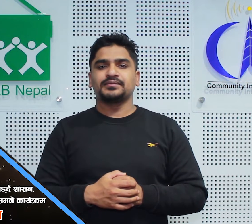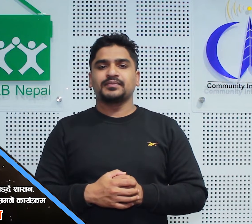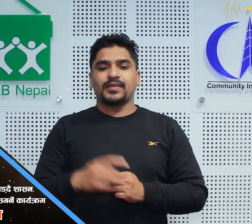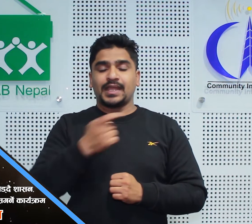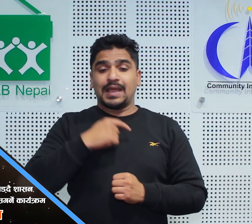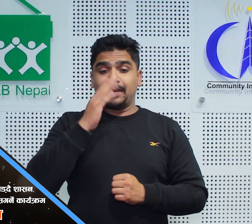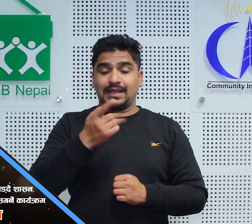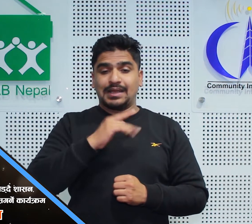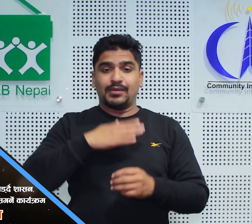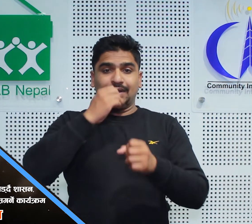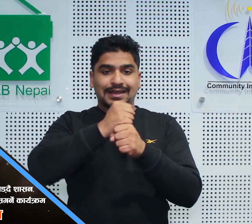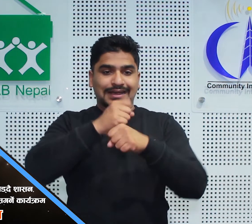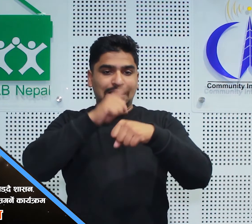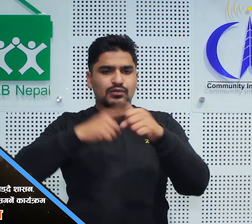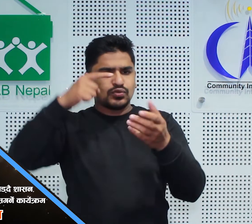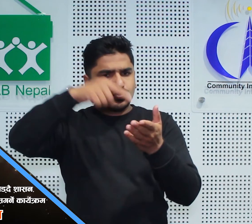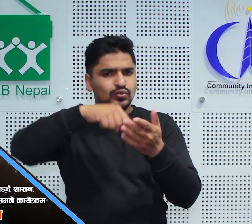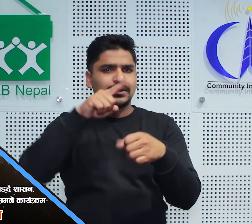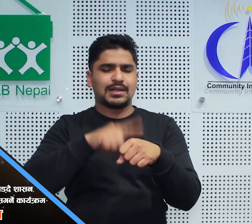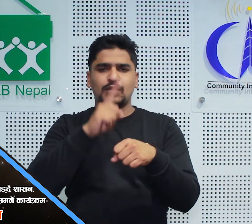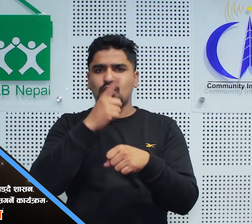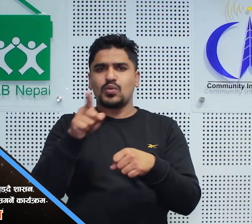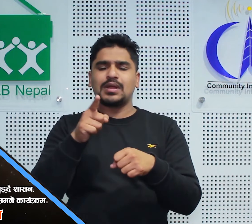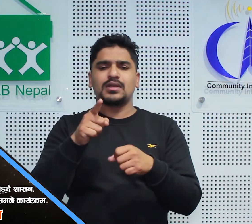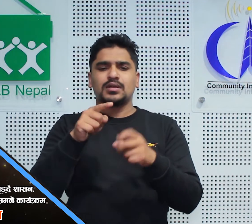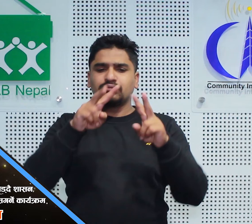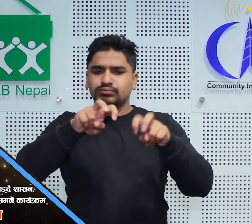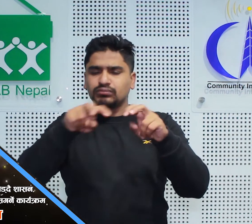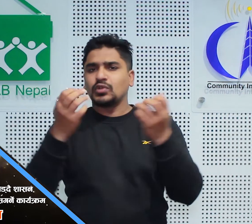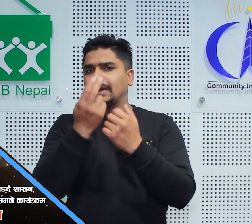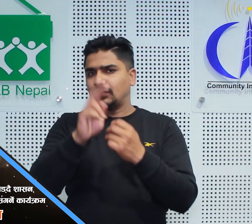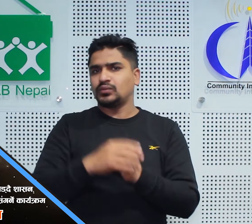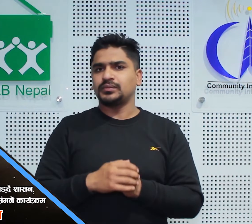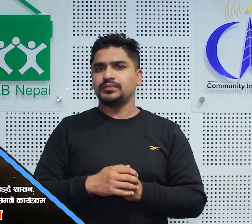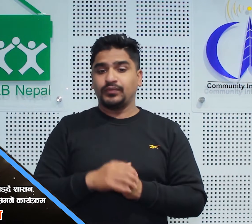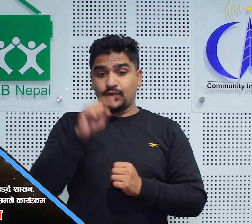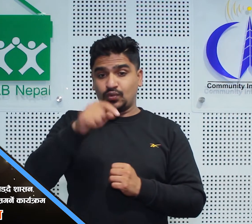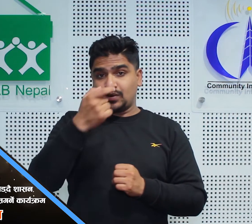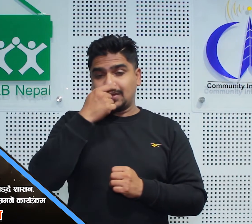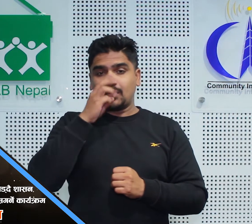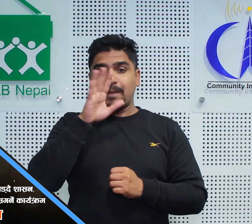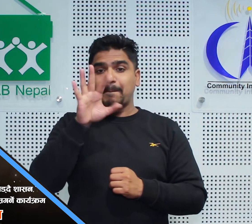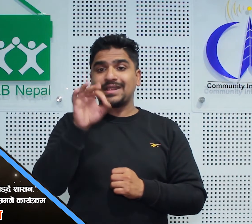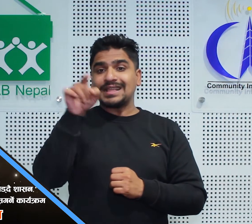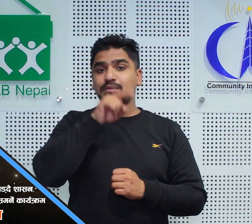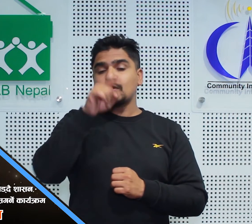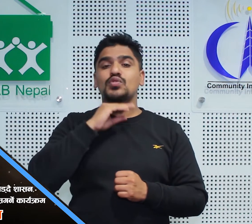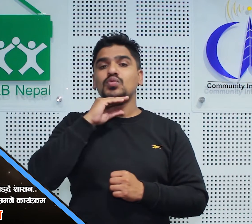हामीले हाम्रो कार्यकाल सुरु हुँदै गर्दा एउटा सर्वेक्षण गरेका थियौँ। यो गाउँमा 50% युवा